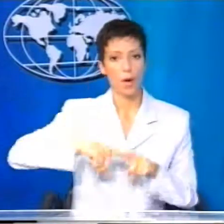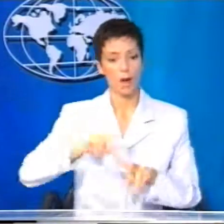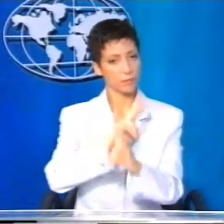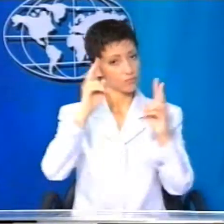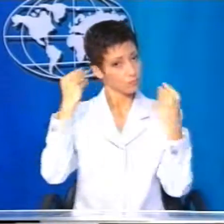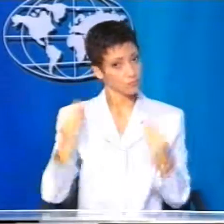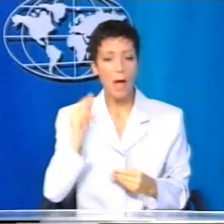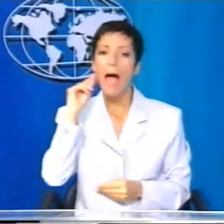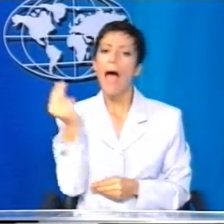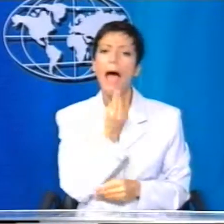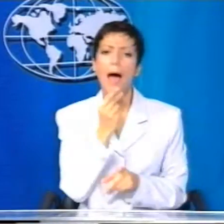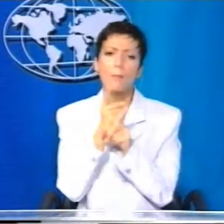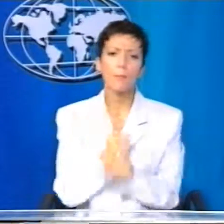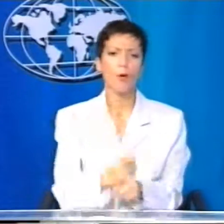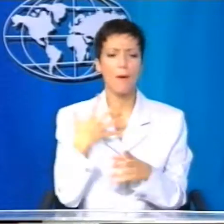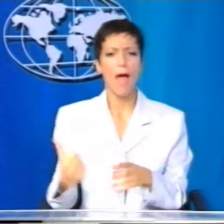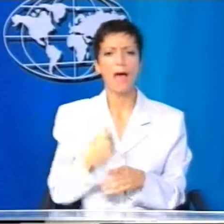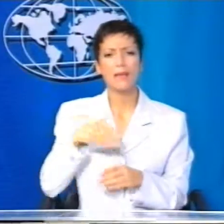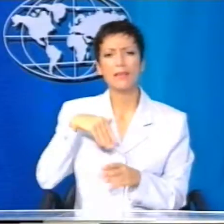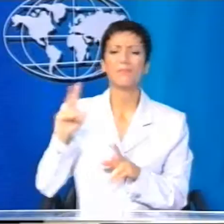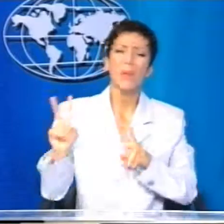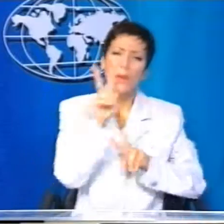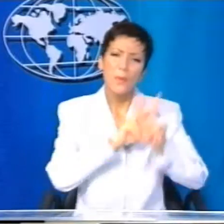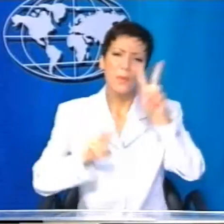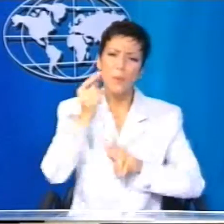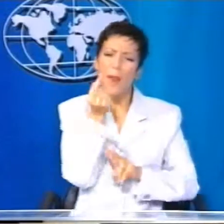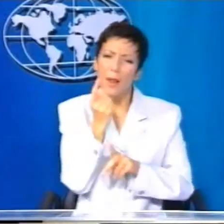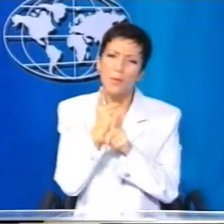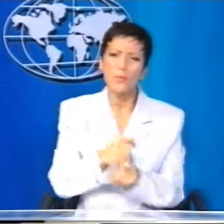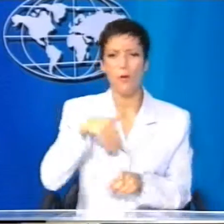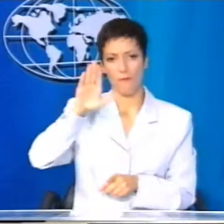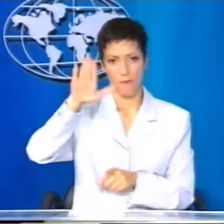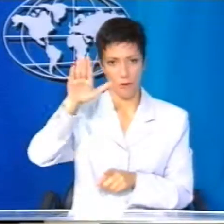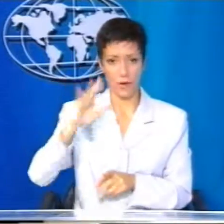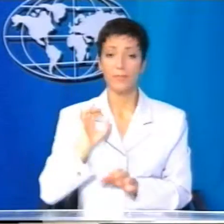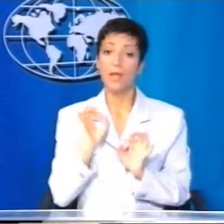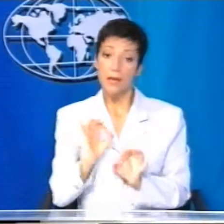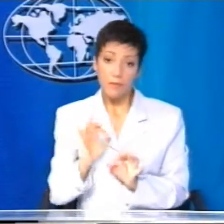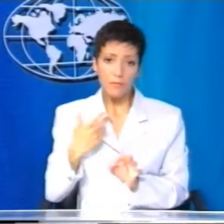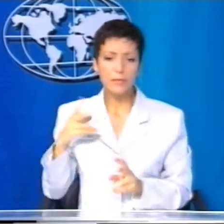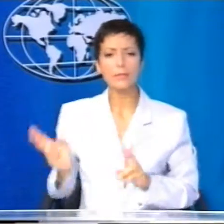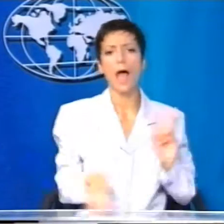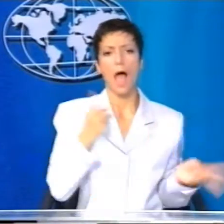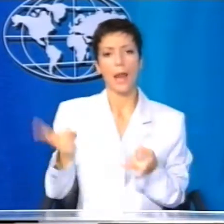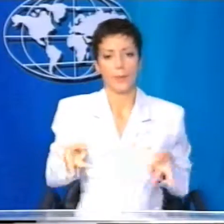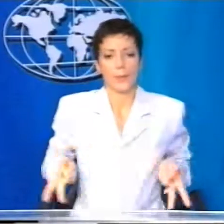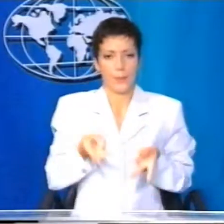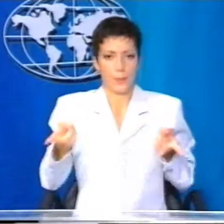τις απογευματινές ώρες θα σημειωθούν τοπικές νεφώσεις, κυρίως στα βόρεια. Οι άνεμοι θα πλέουν ασθενείς, μέτρη και η θερμοκρασία θα